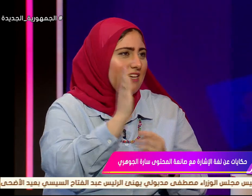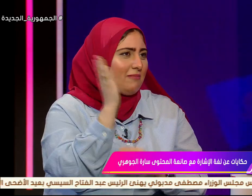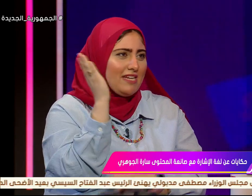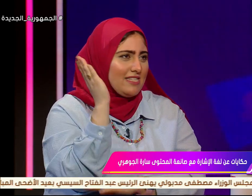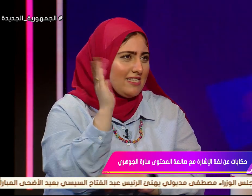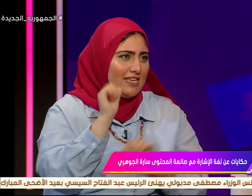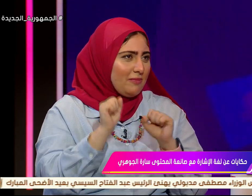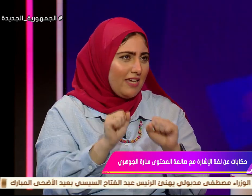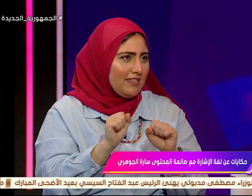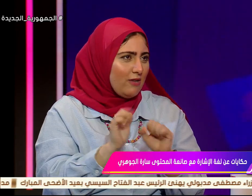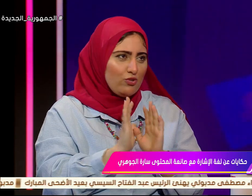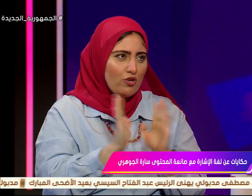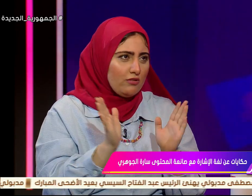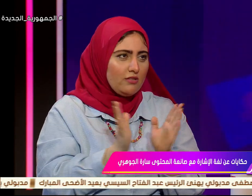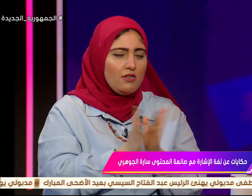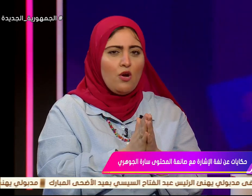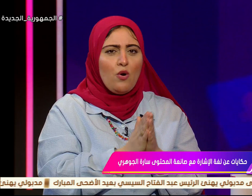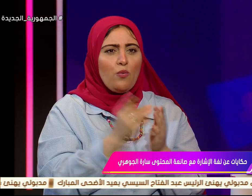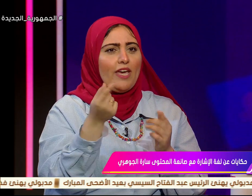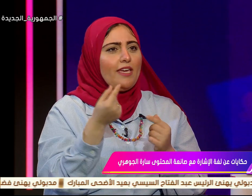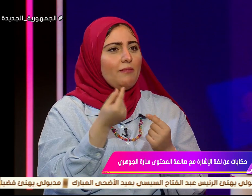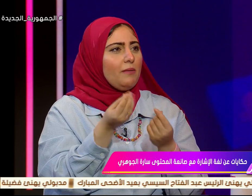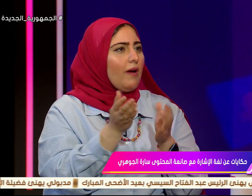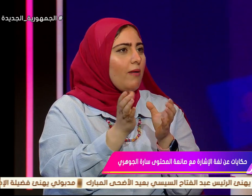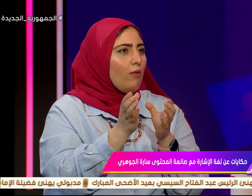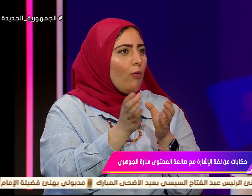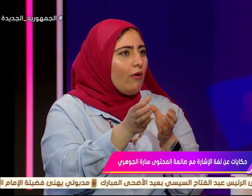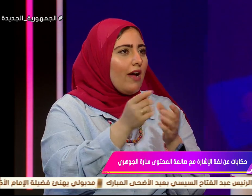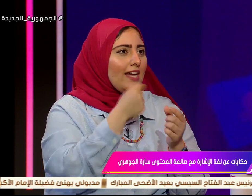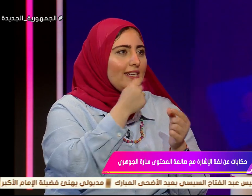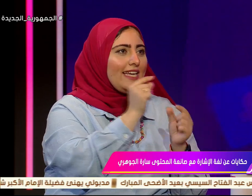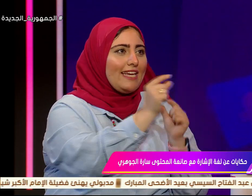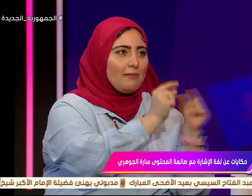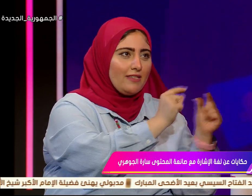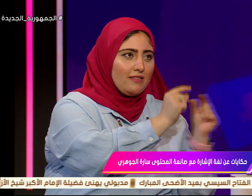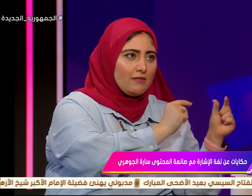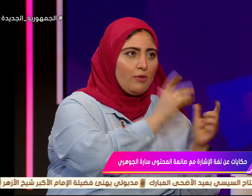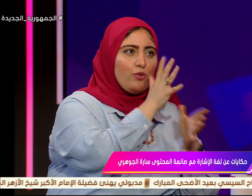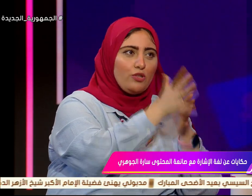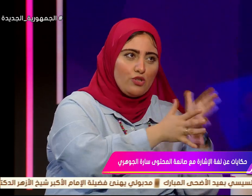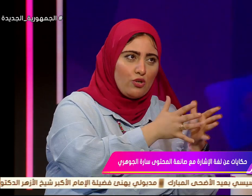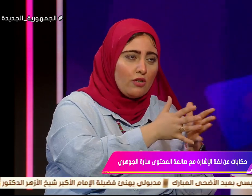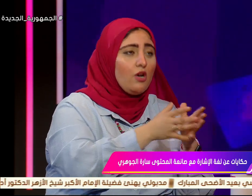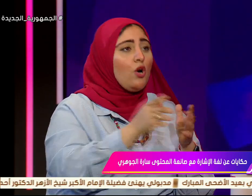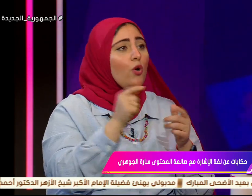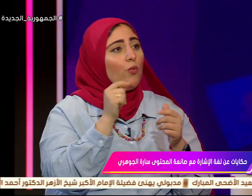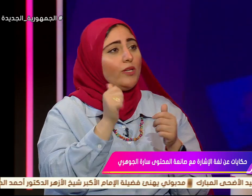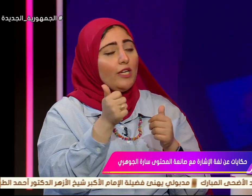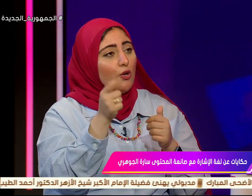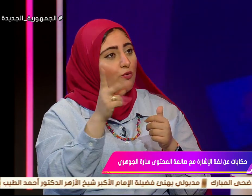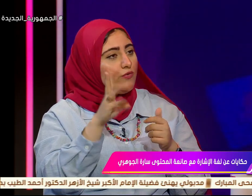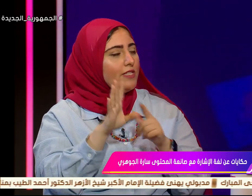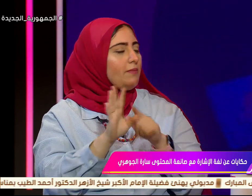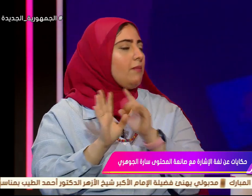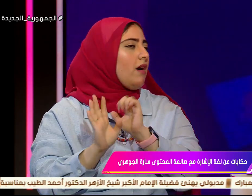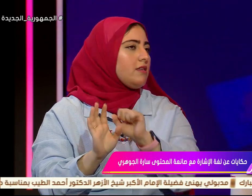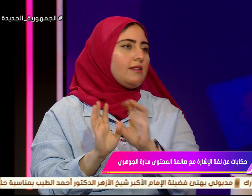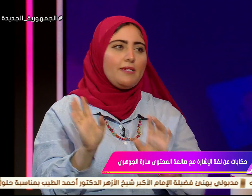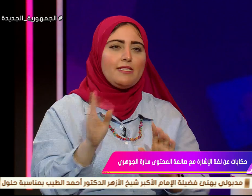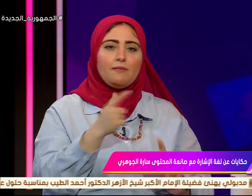نتعلم الاساسيات بتاعتها مش اكتر، وهي بتبقى عبارة عن كلمات بلغة الاشارة، وان الحروف دي بتبقى خاصة بس